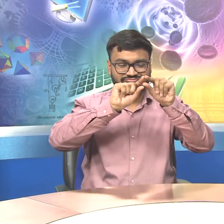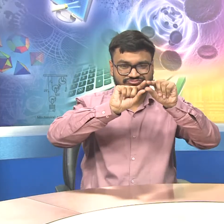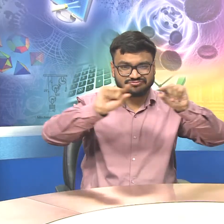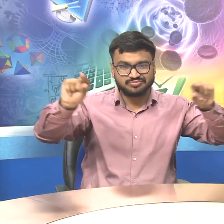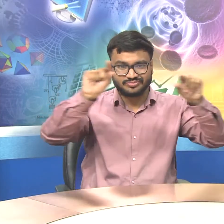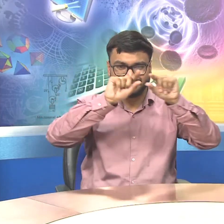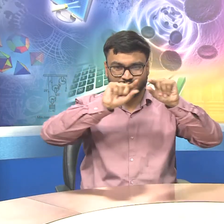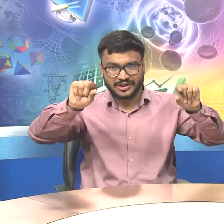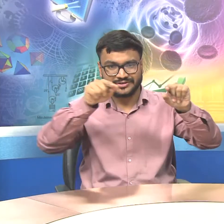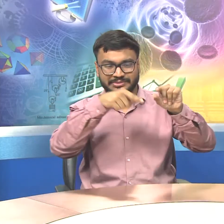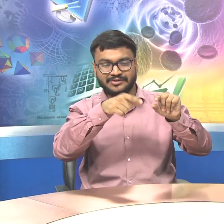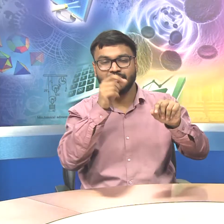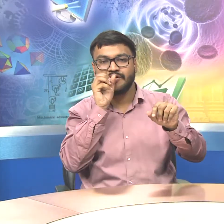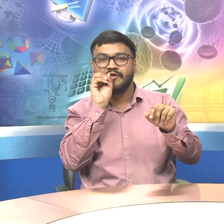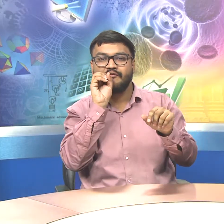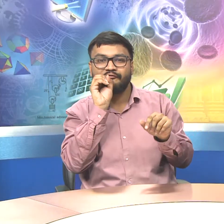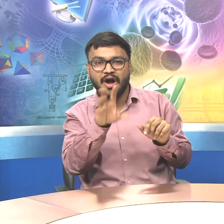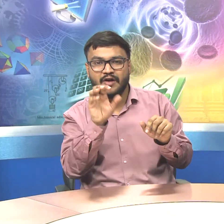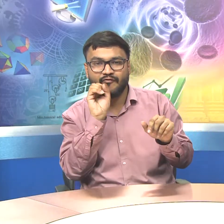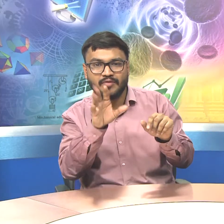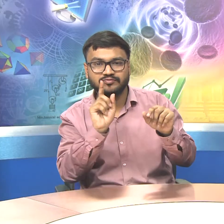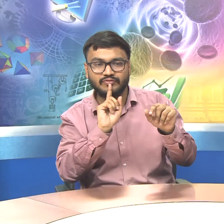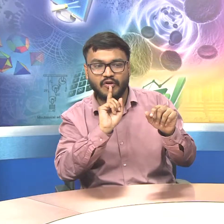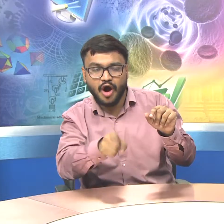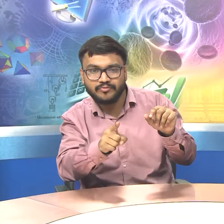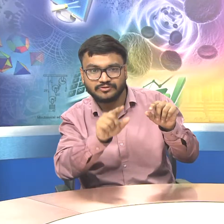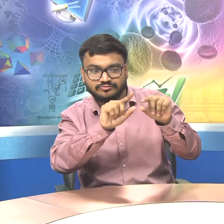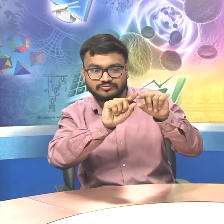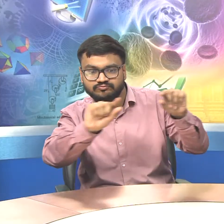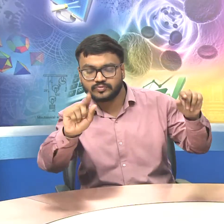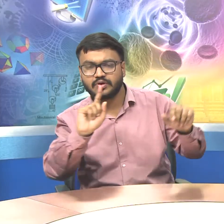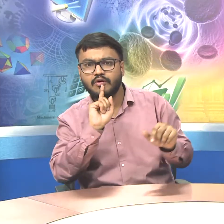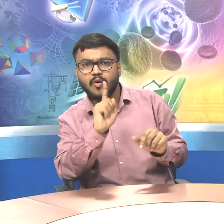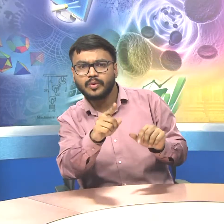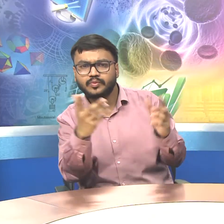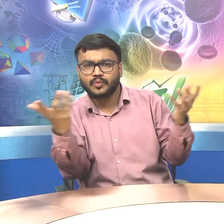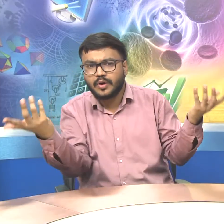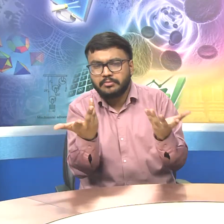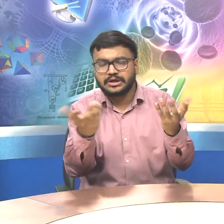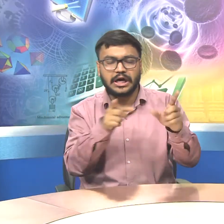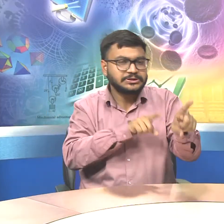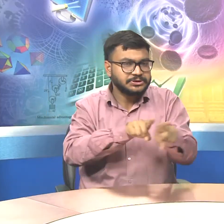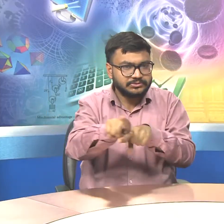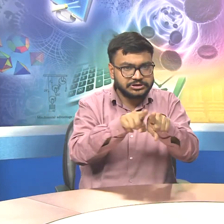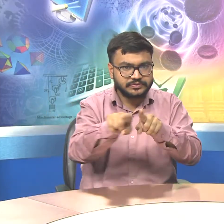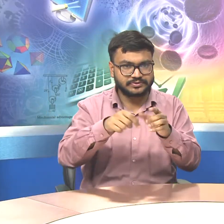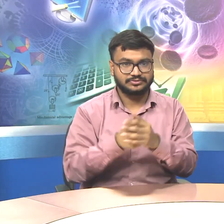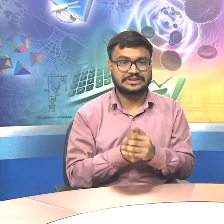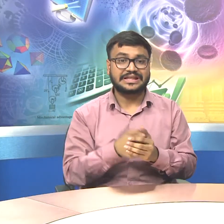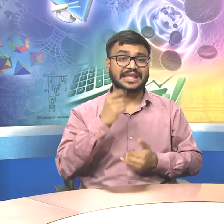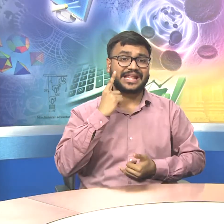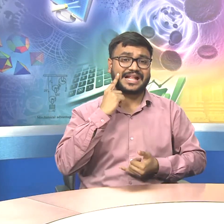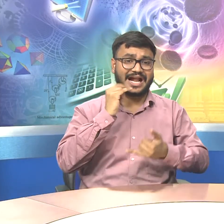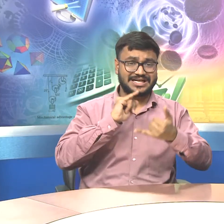Order sentences. These include giving any order or command in